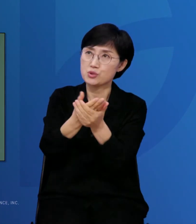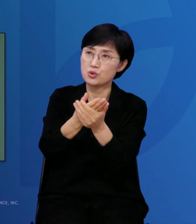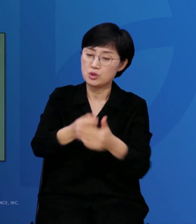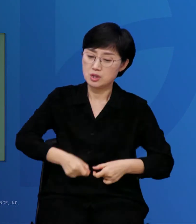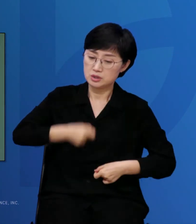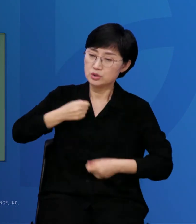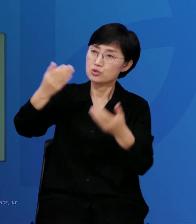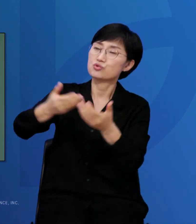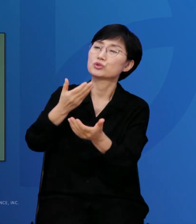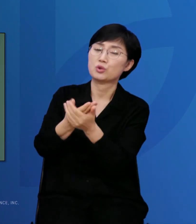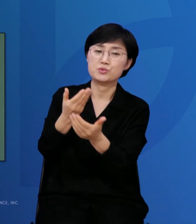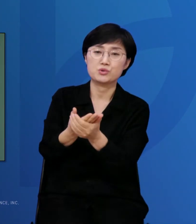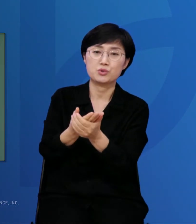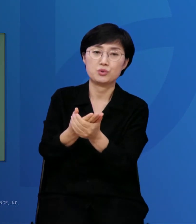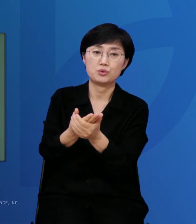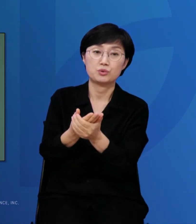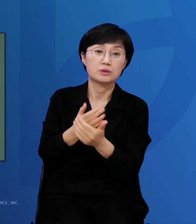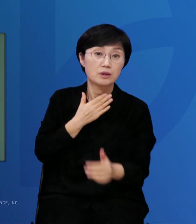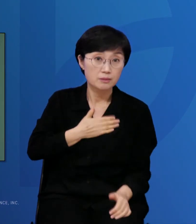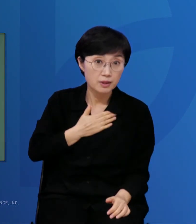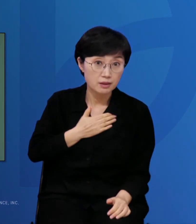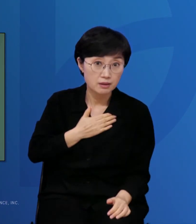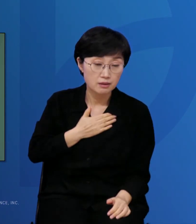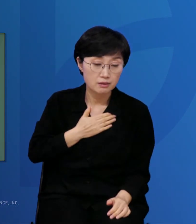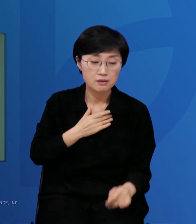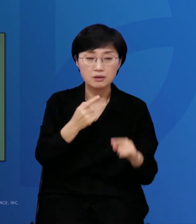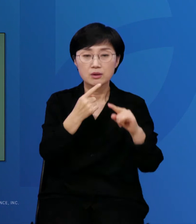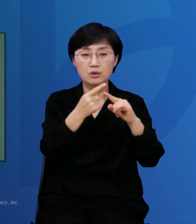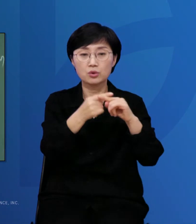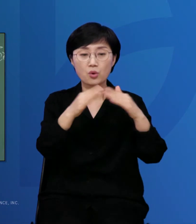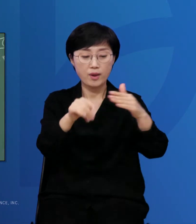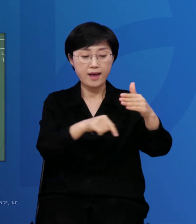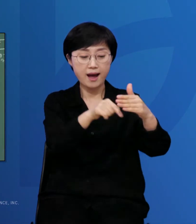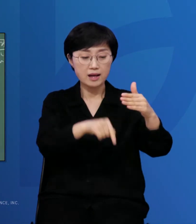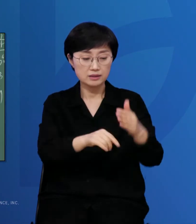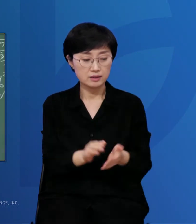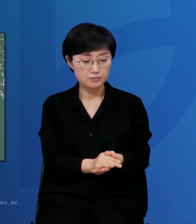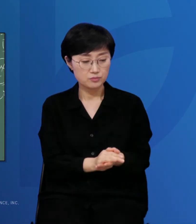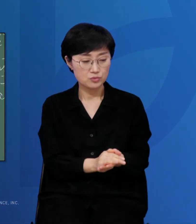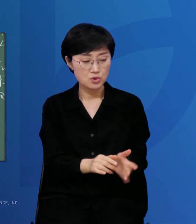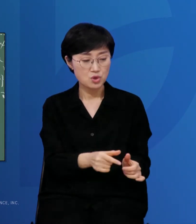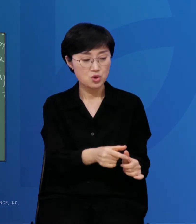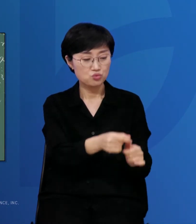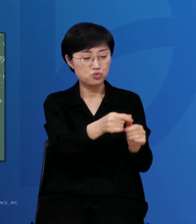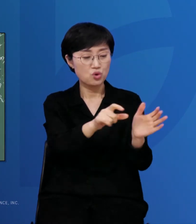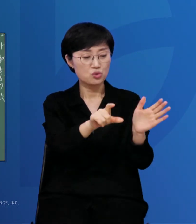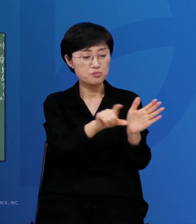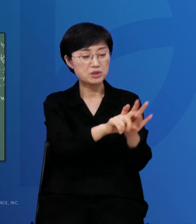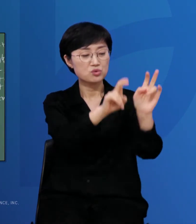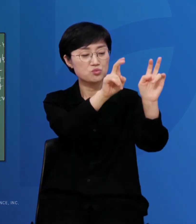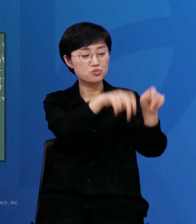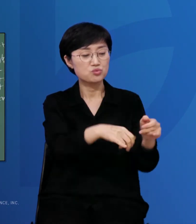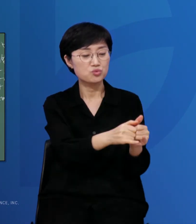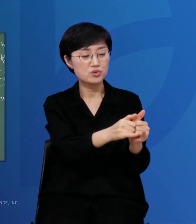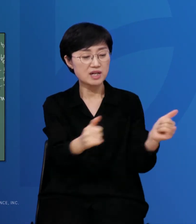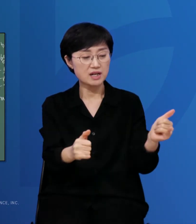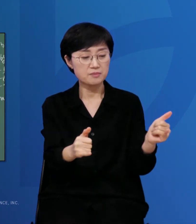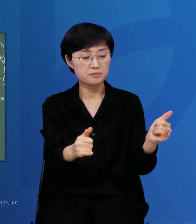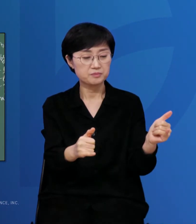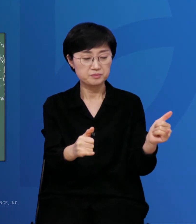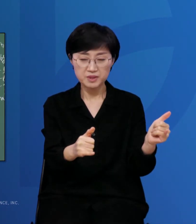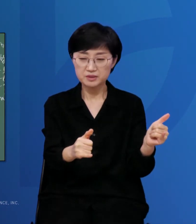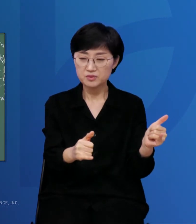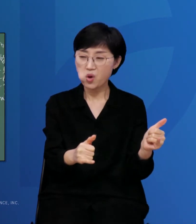然后又说你们来到教会，不要为这个那个祷告，首先怎么样？说要先求他的国和他的义。 교회는요 구원 못 받은 것에 들어와서 막 여러분을 비난하고요, 여러분을 막 싸움 붙이고 합니다. 너는